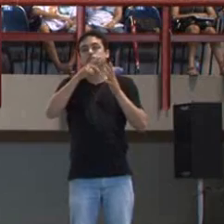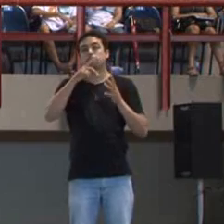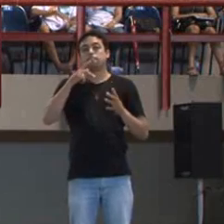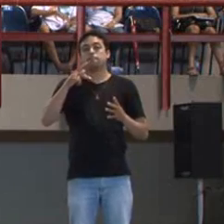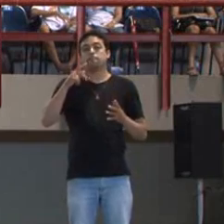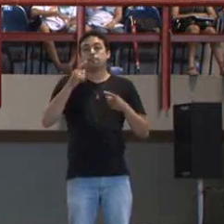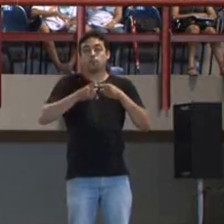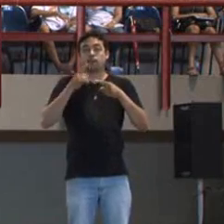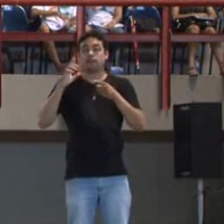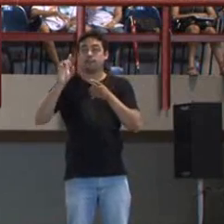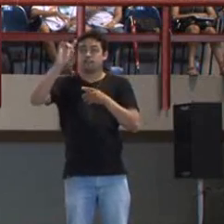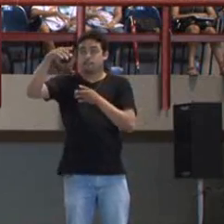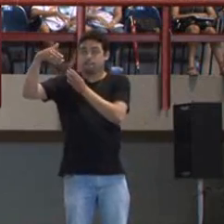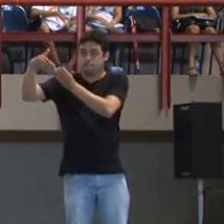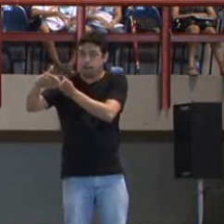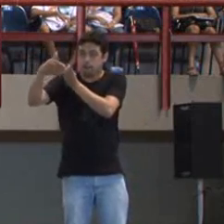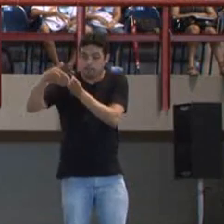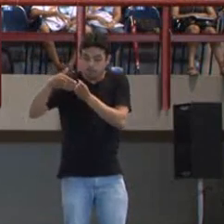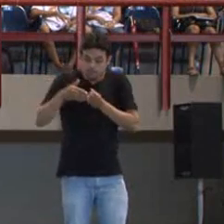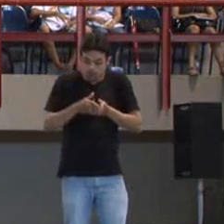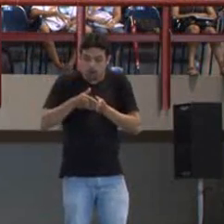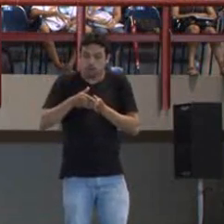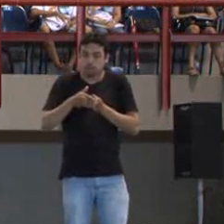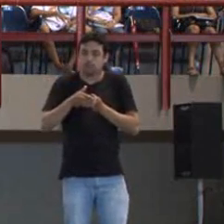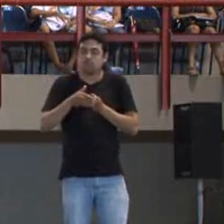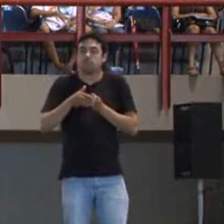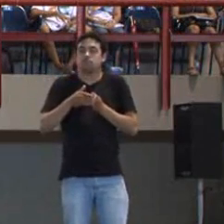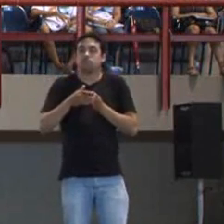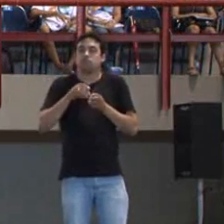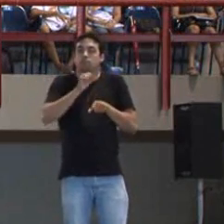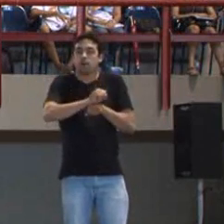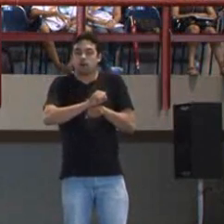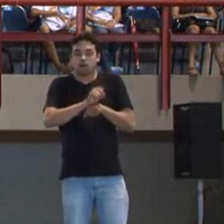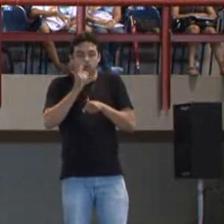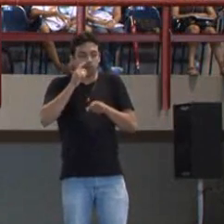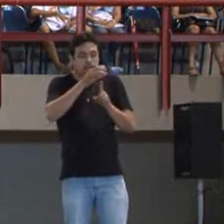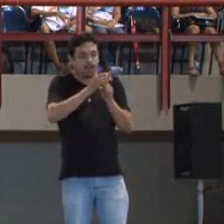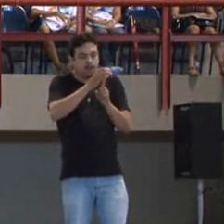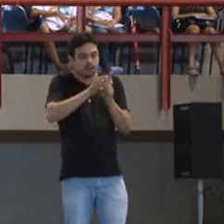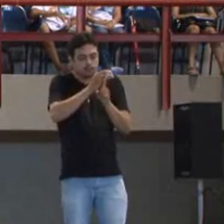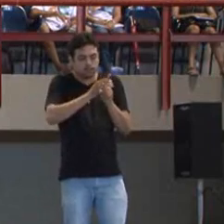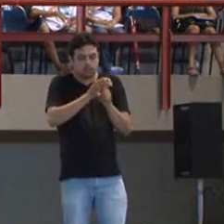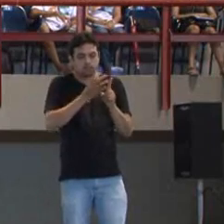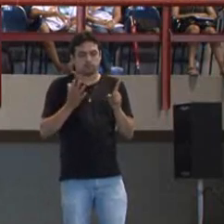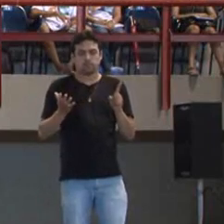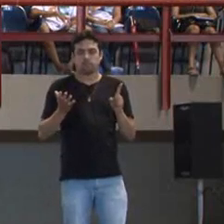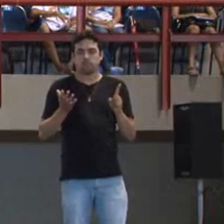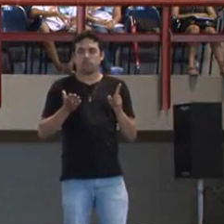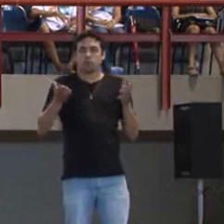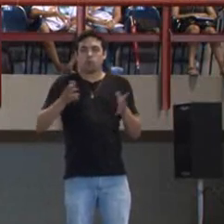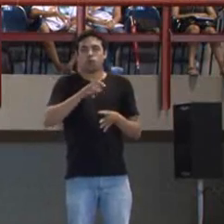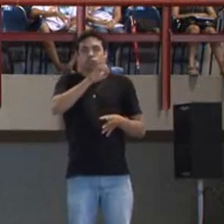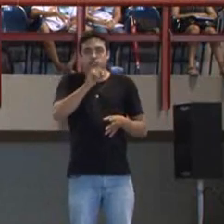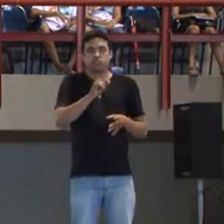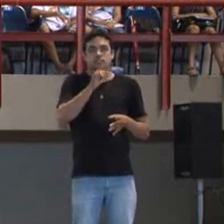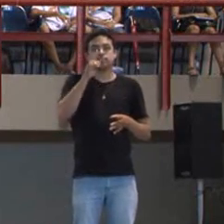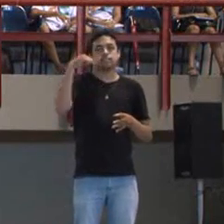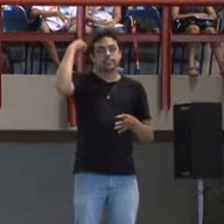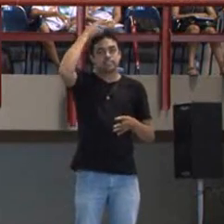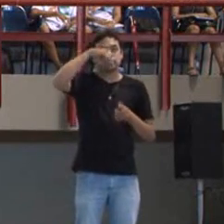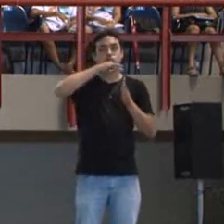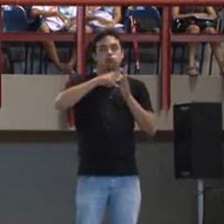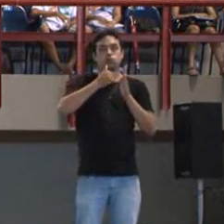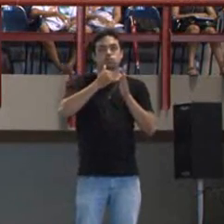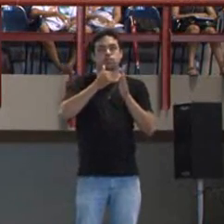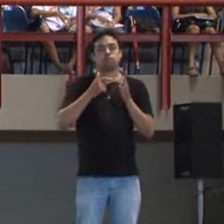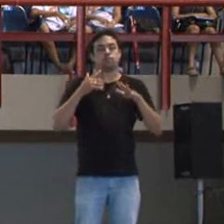vez que um barco chegava, ele atracava num lugar, ele parava, olhava o calendário e dizia, puxa, hoje é dia de São José.